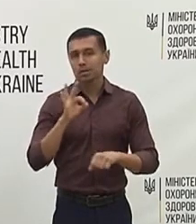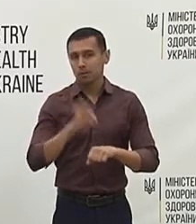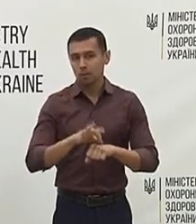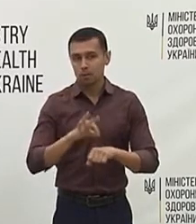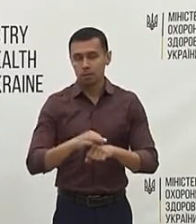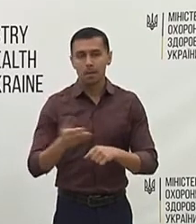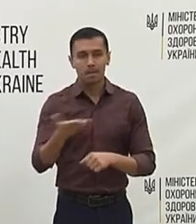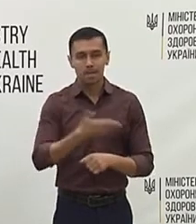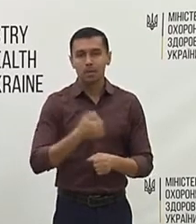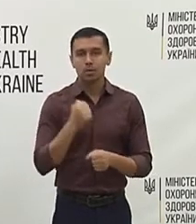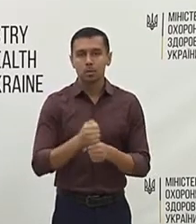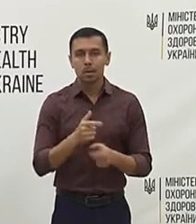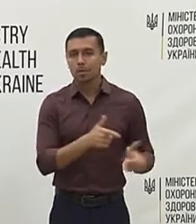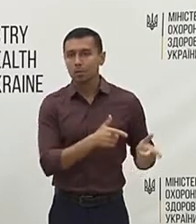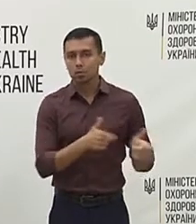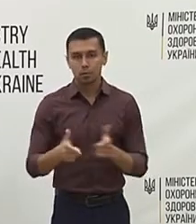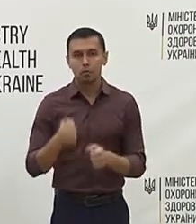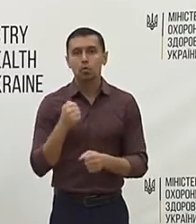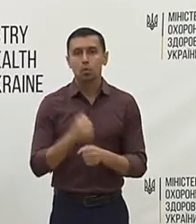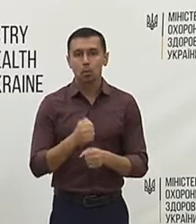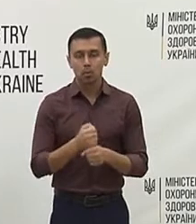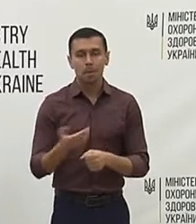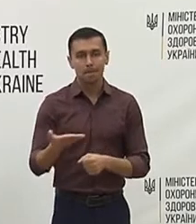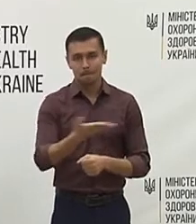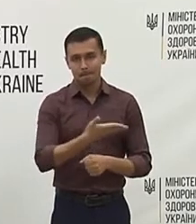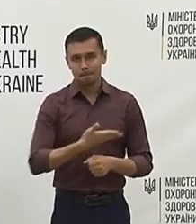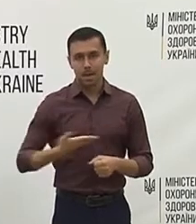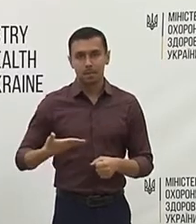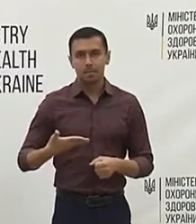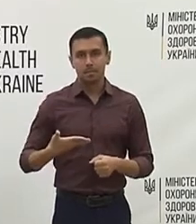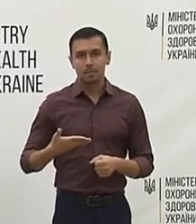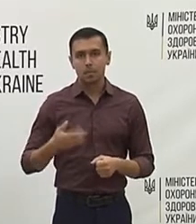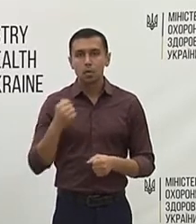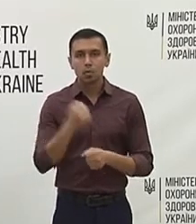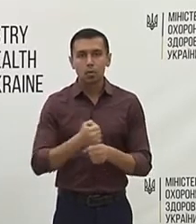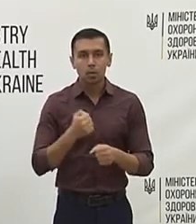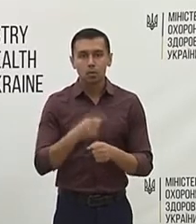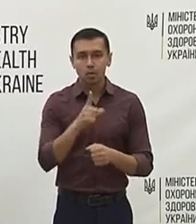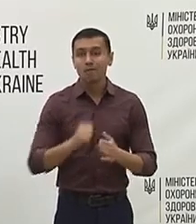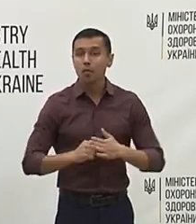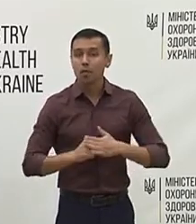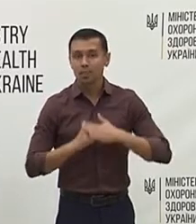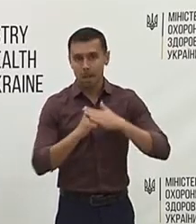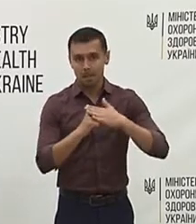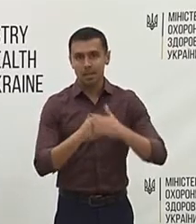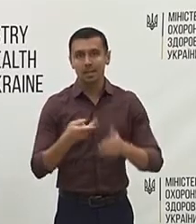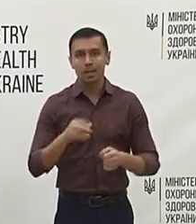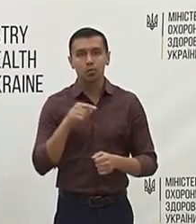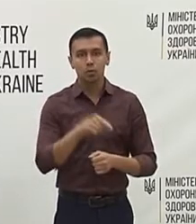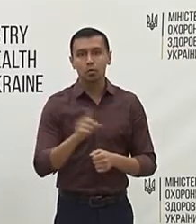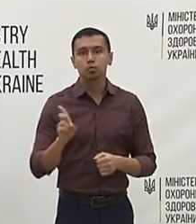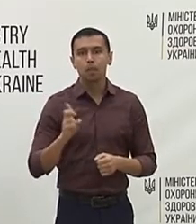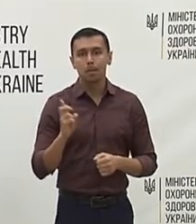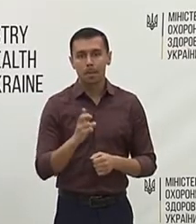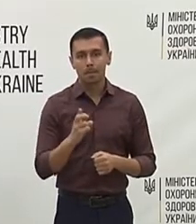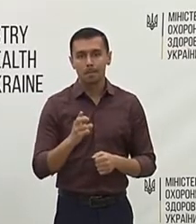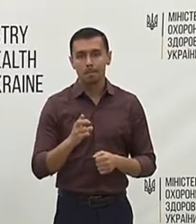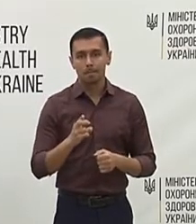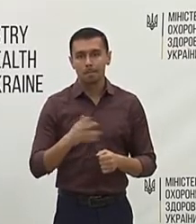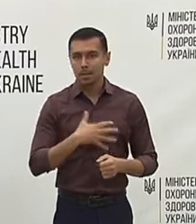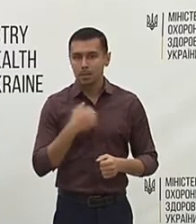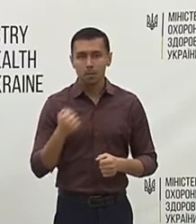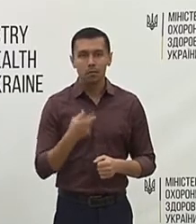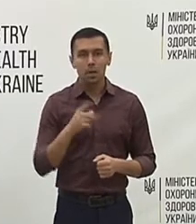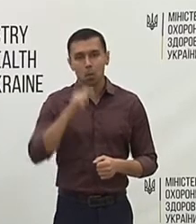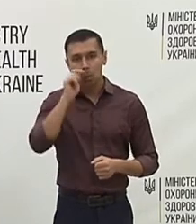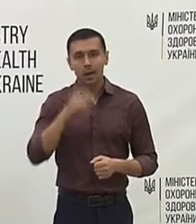захворювань. Ми зробили підготовчу роботу, ми розробили той фундамент для того, щоб принциповий